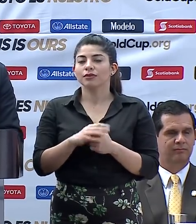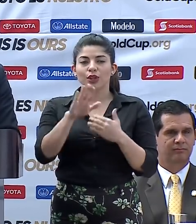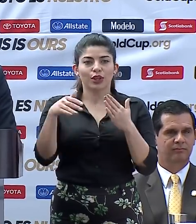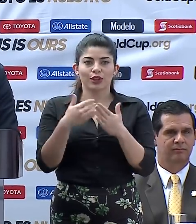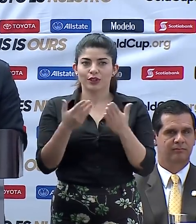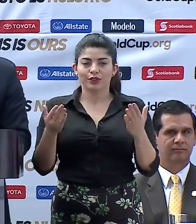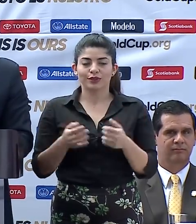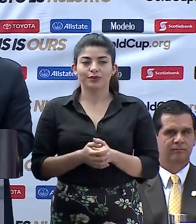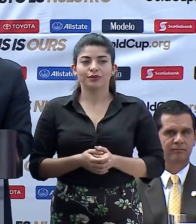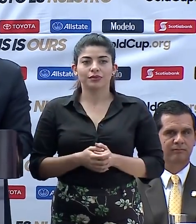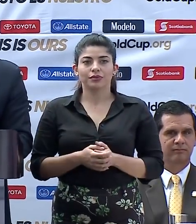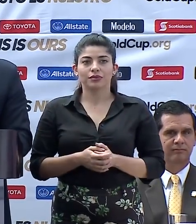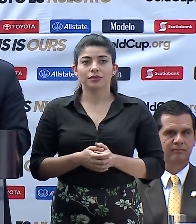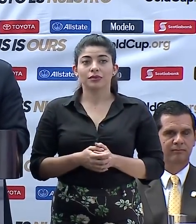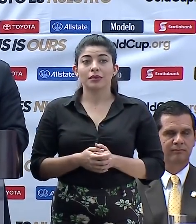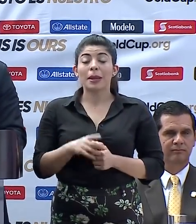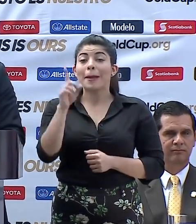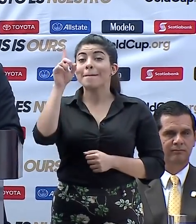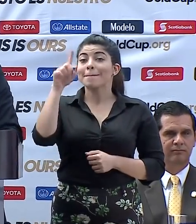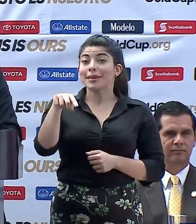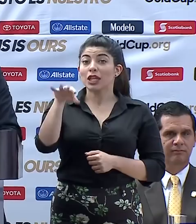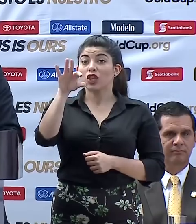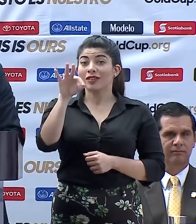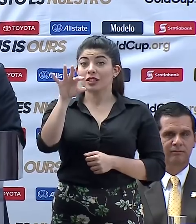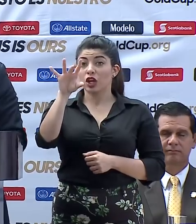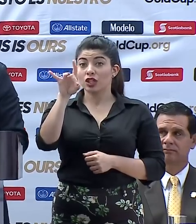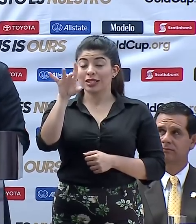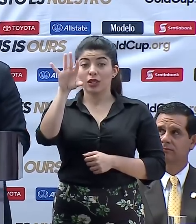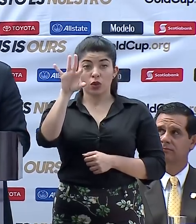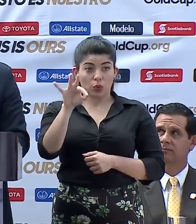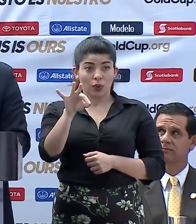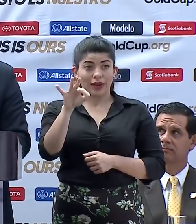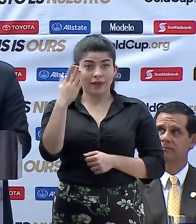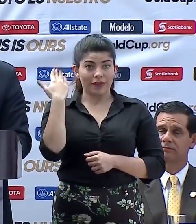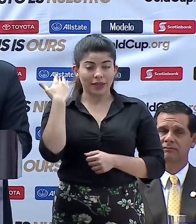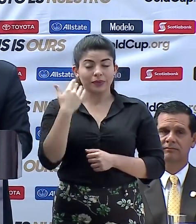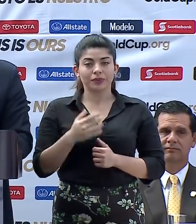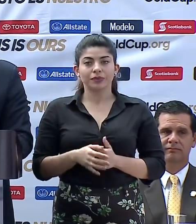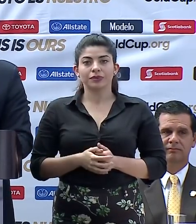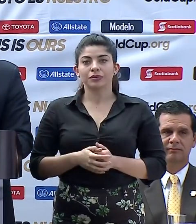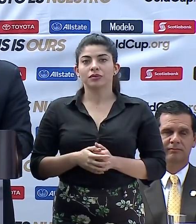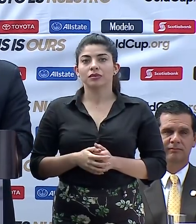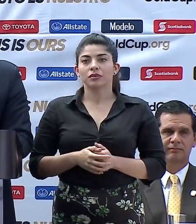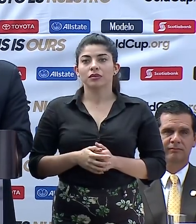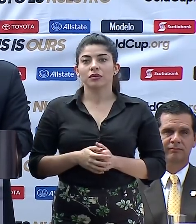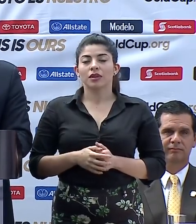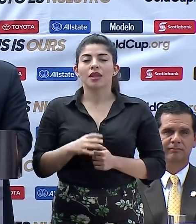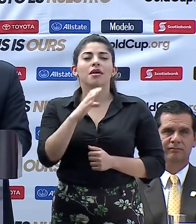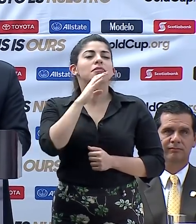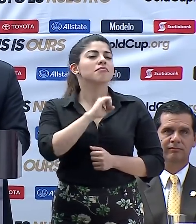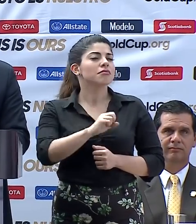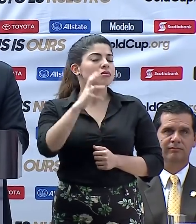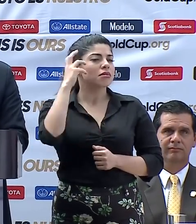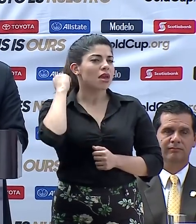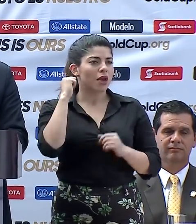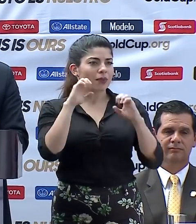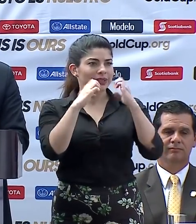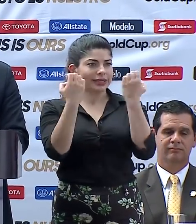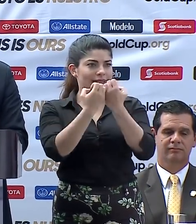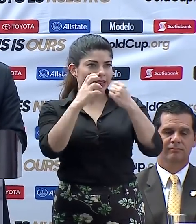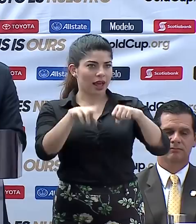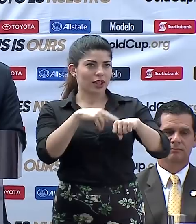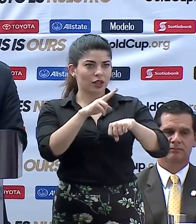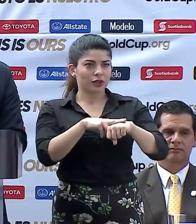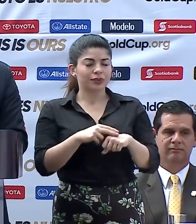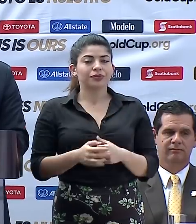todos. En 1989, en el viejo Estadio